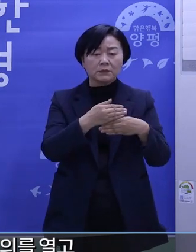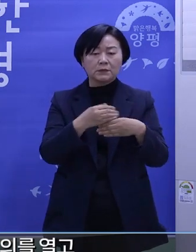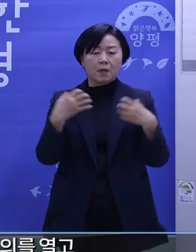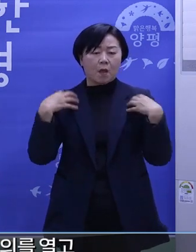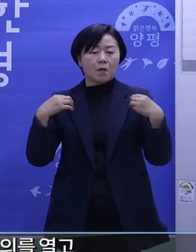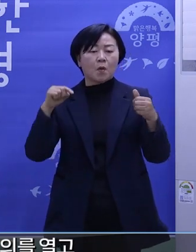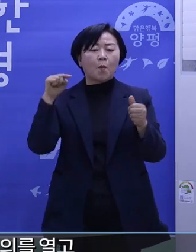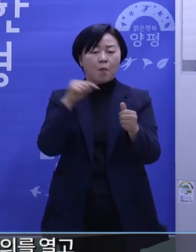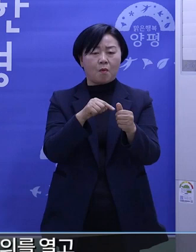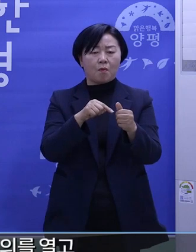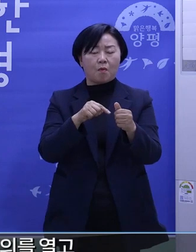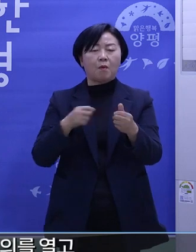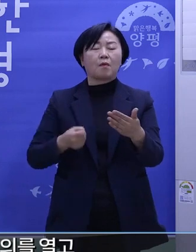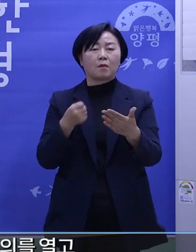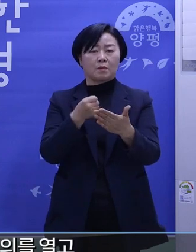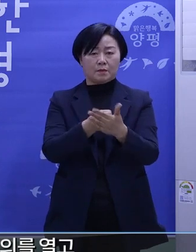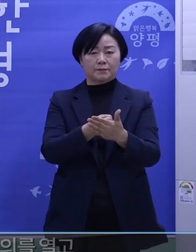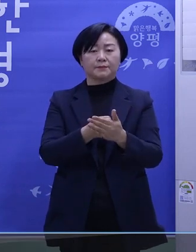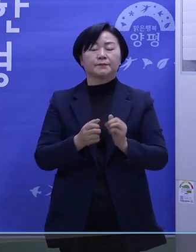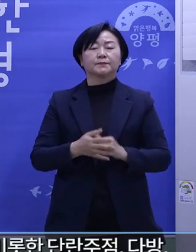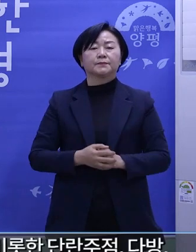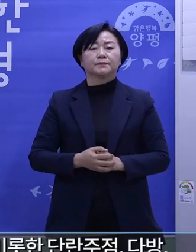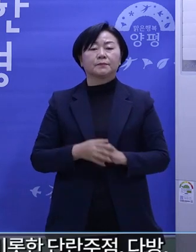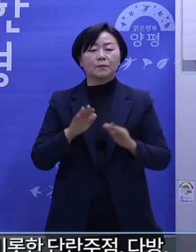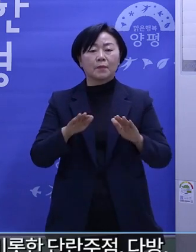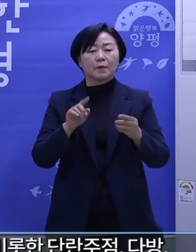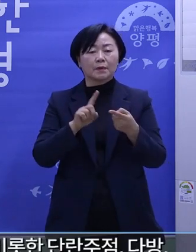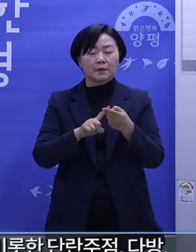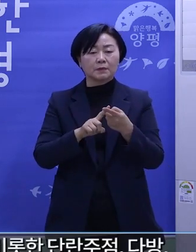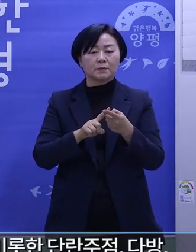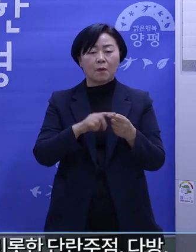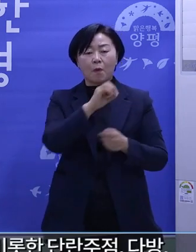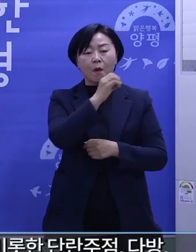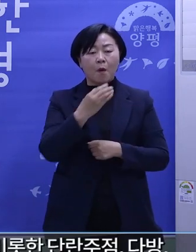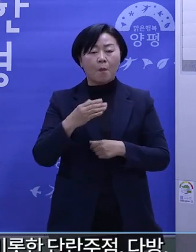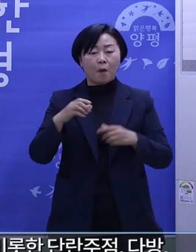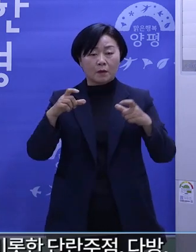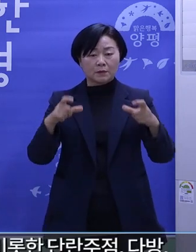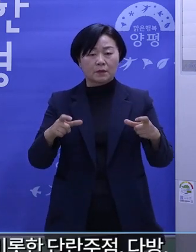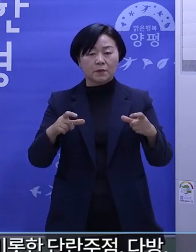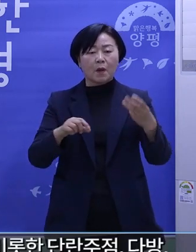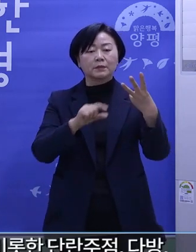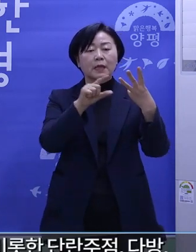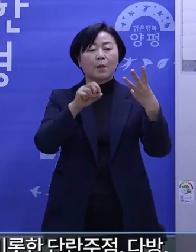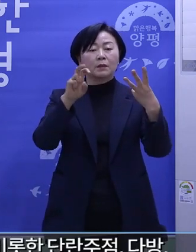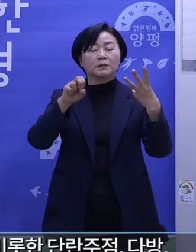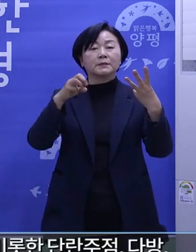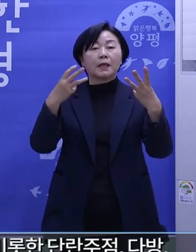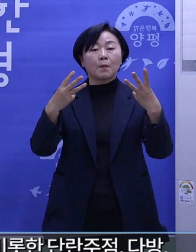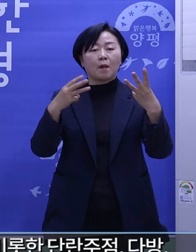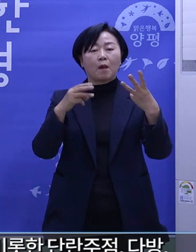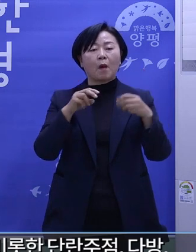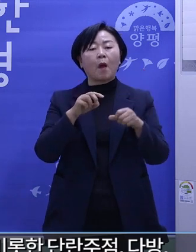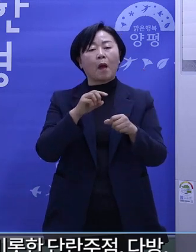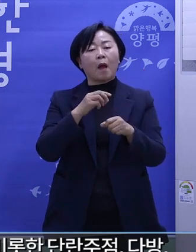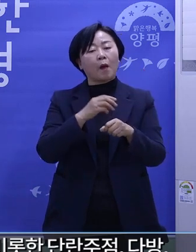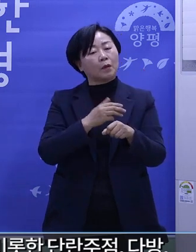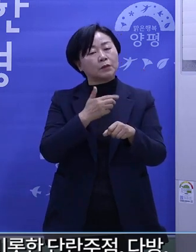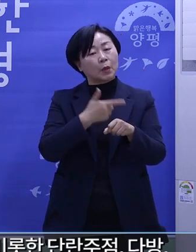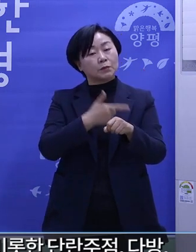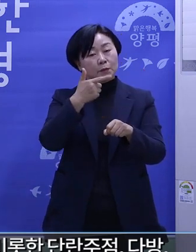행정명령을 발령하기로 결정하였습니다. 따라서 우리 군에서는 3월 23일 18시부터